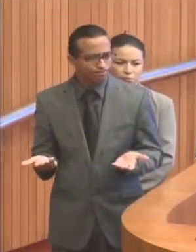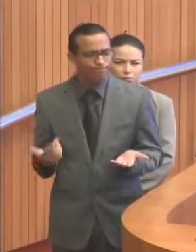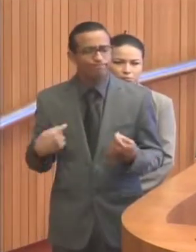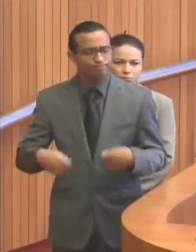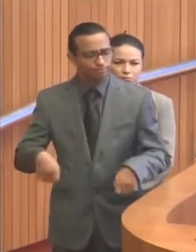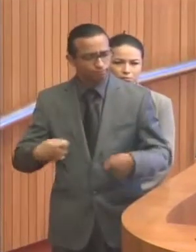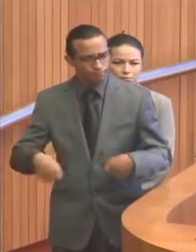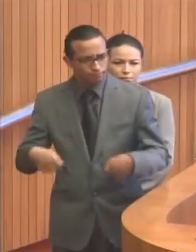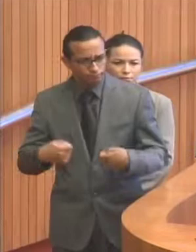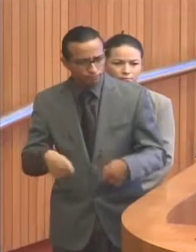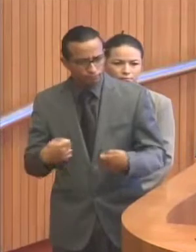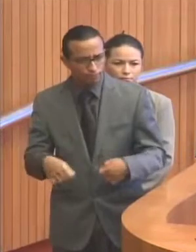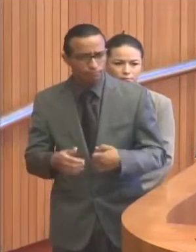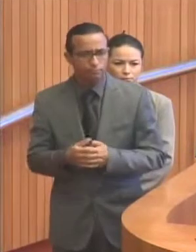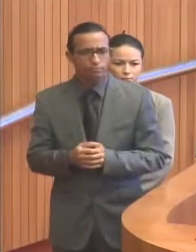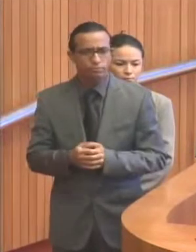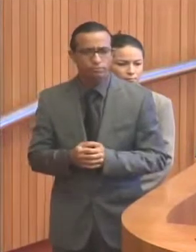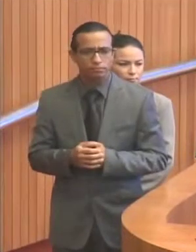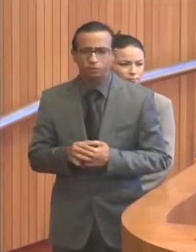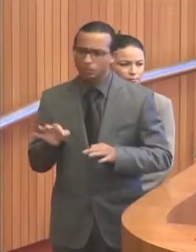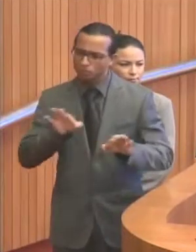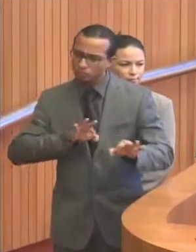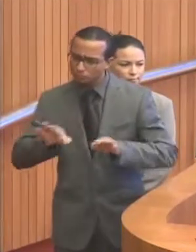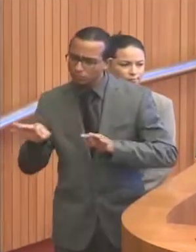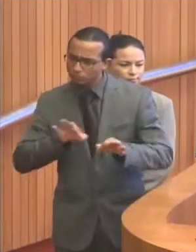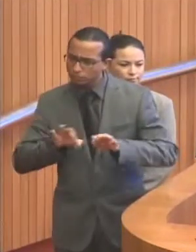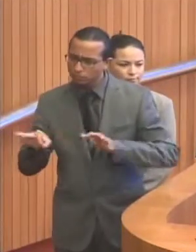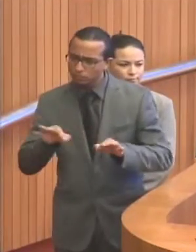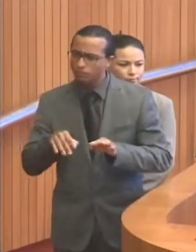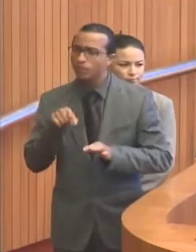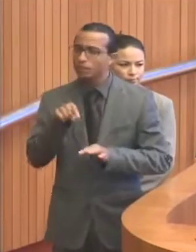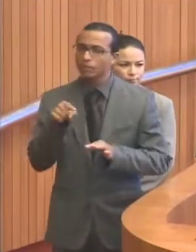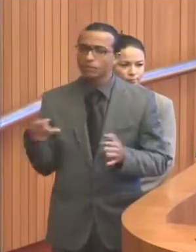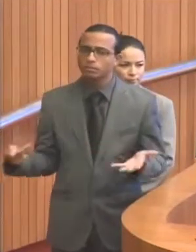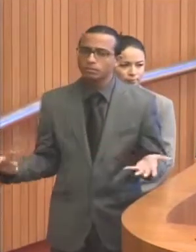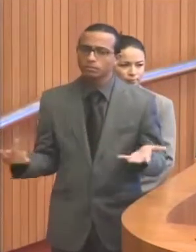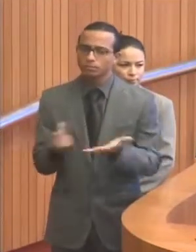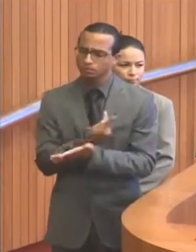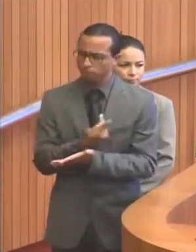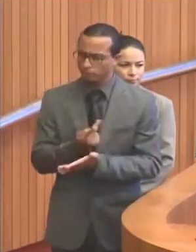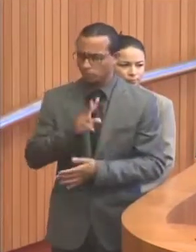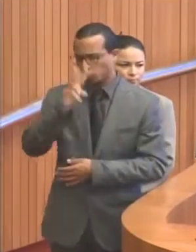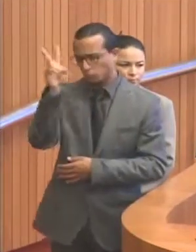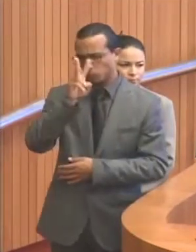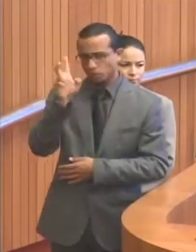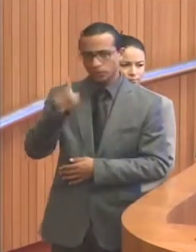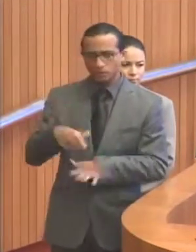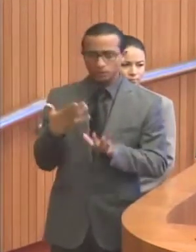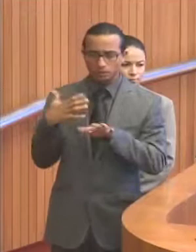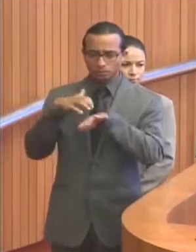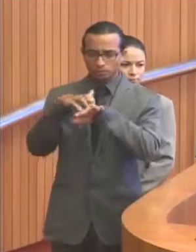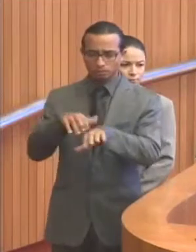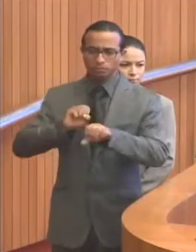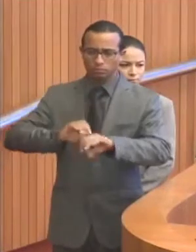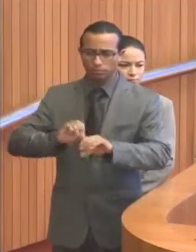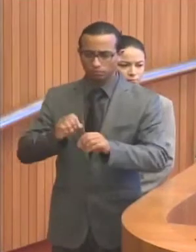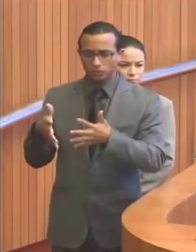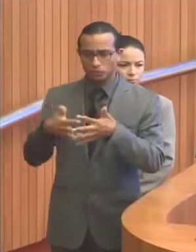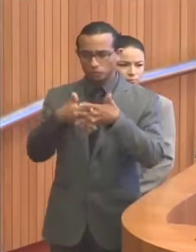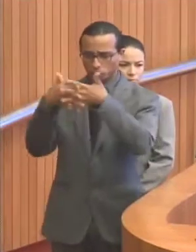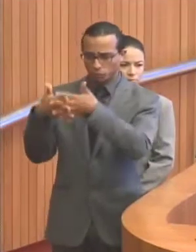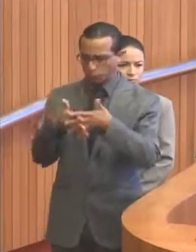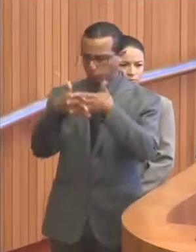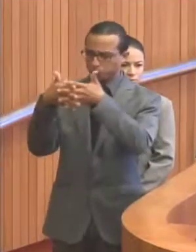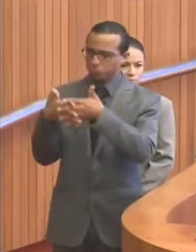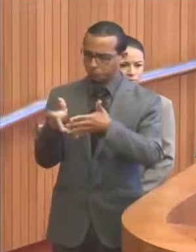nós precisamos corrigir essa falha gritante que é o transporte escolar em Pau de Arara, como